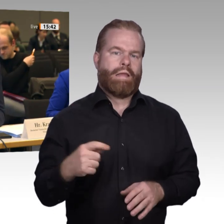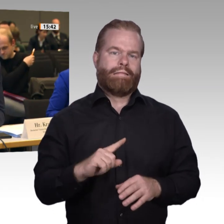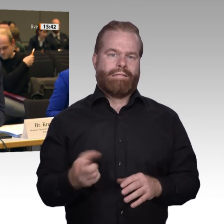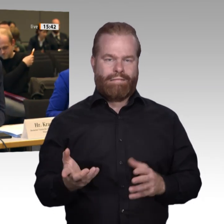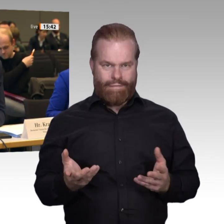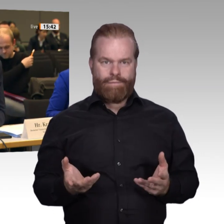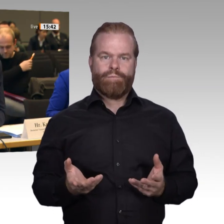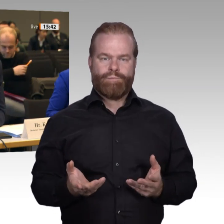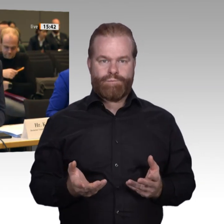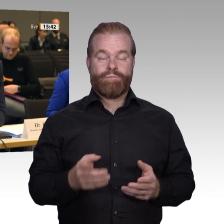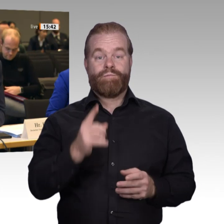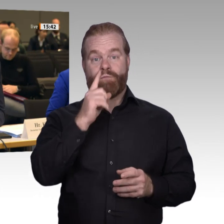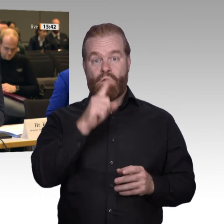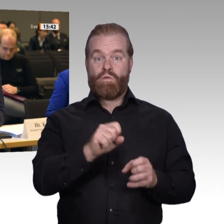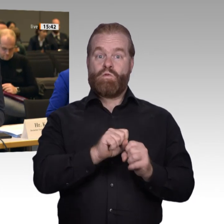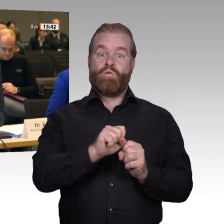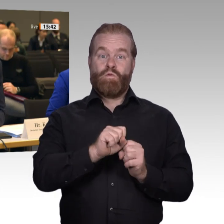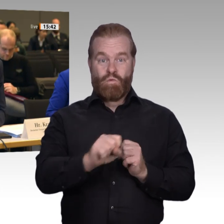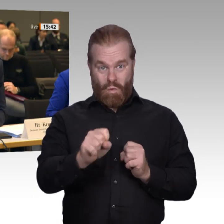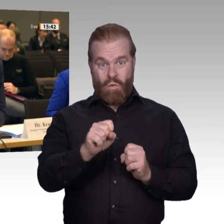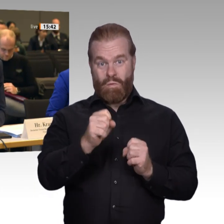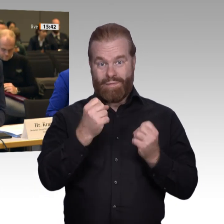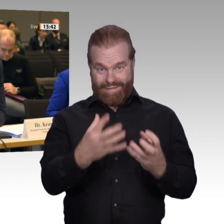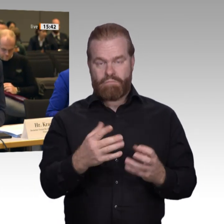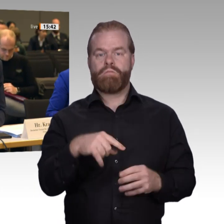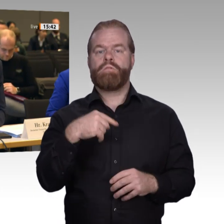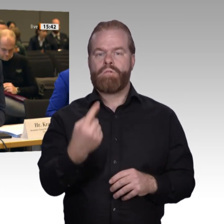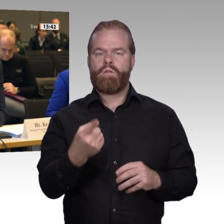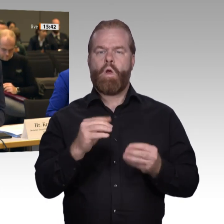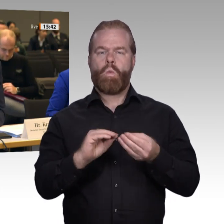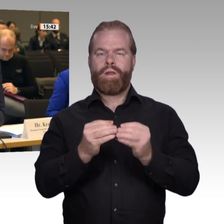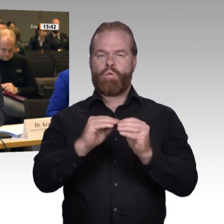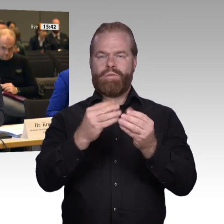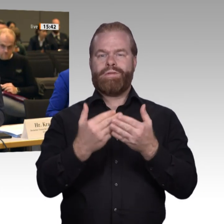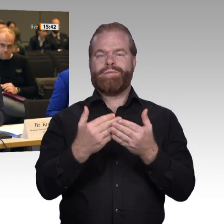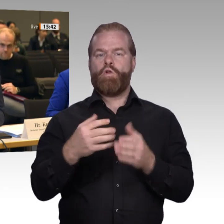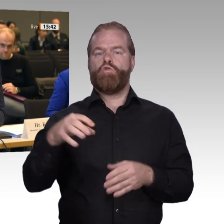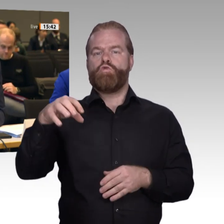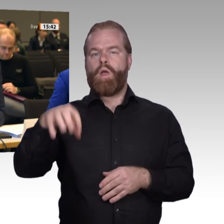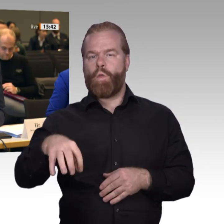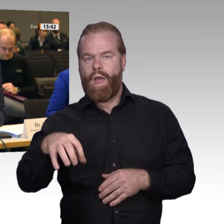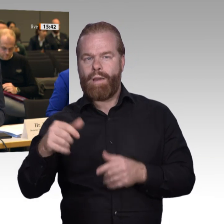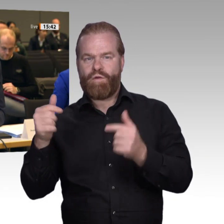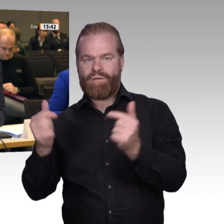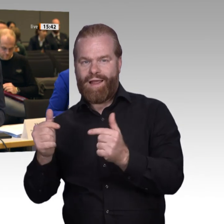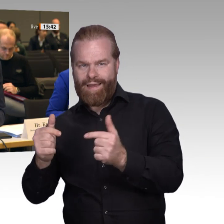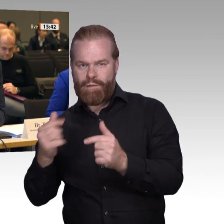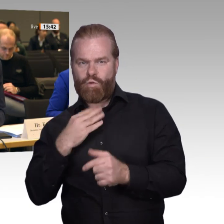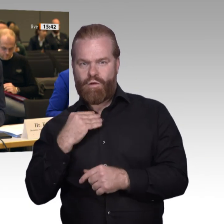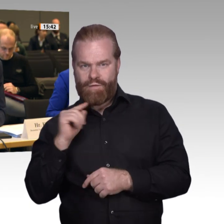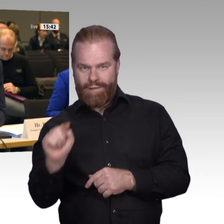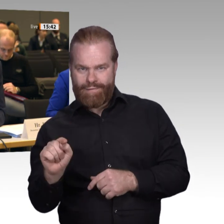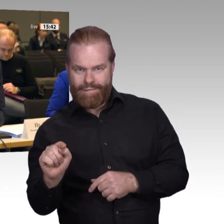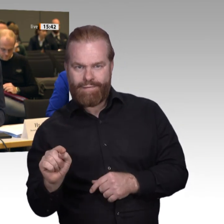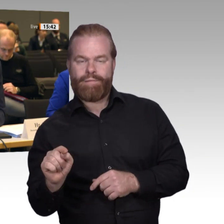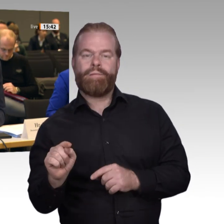stationärer Pflegebedürftigkeit, ein bestimmtes Einkommen, Rente im Vergleich zu den tragenden Pflegekosten und ob